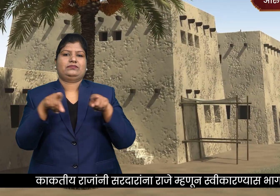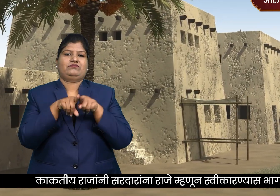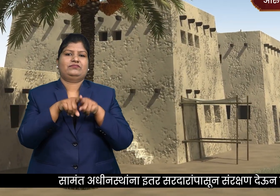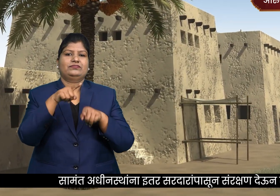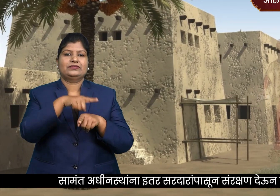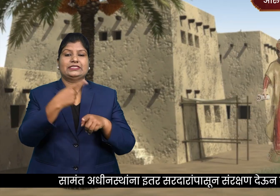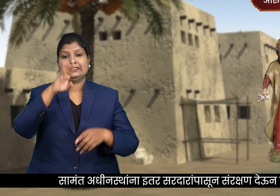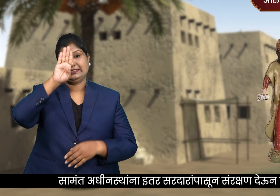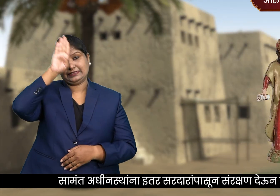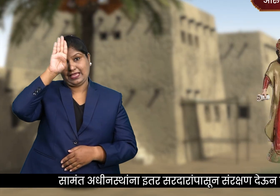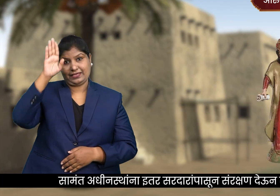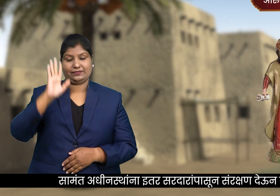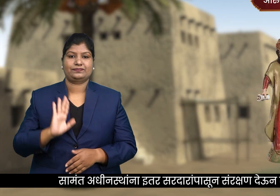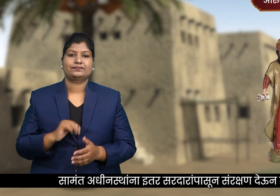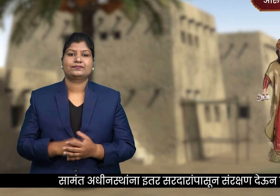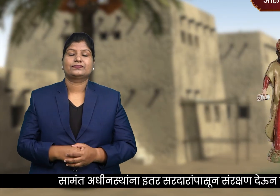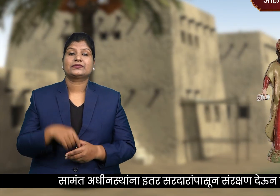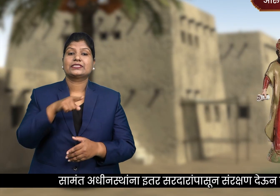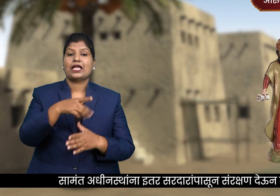त्याच्या सामंत